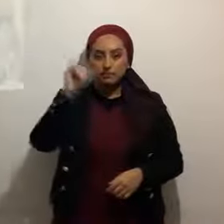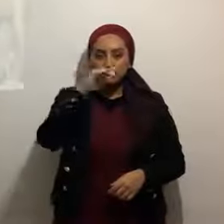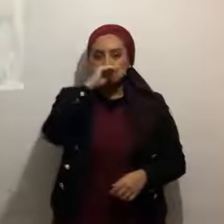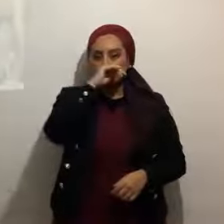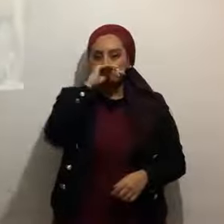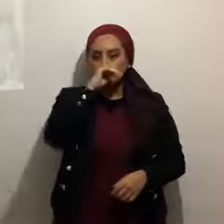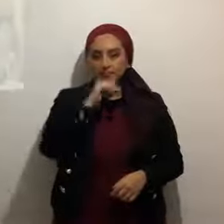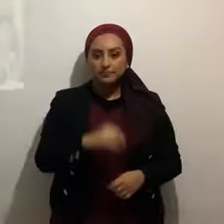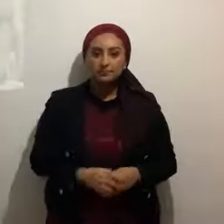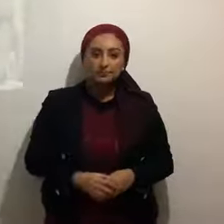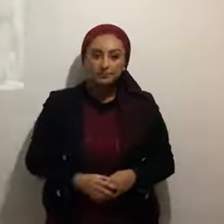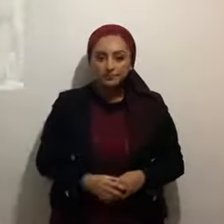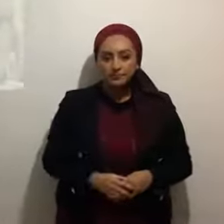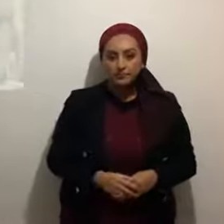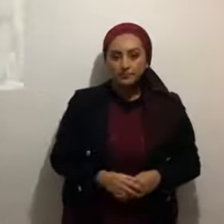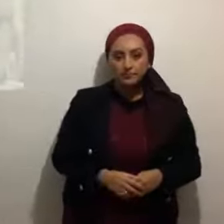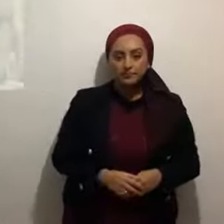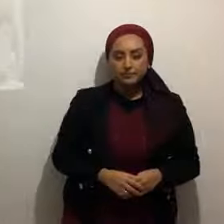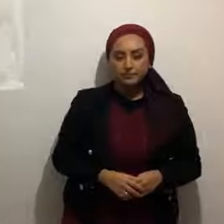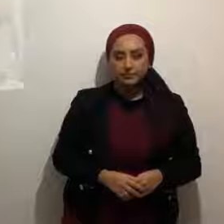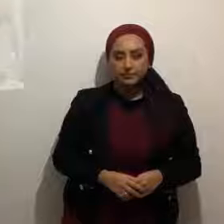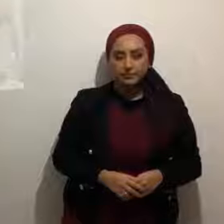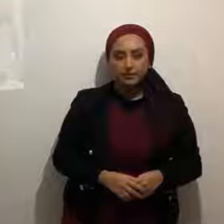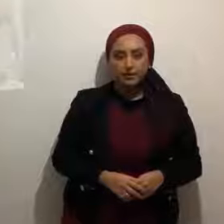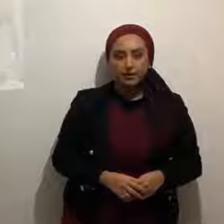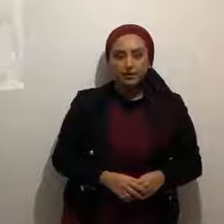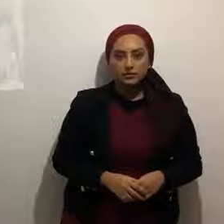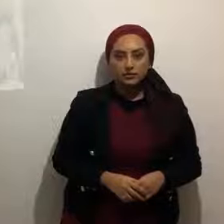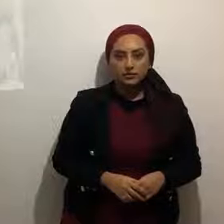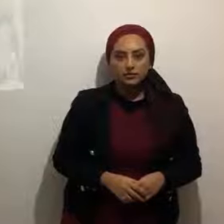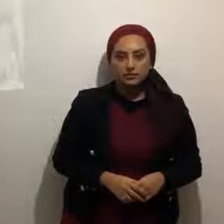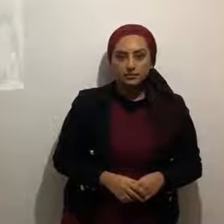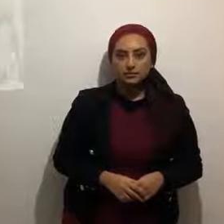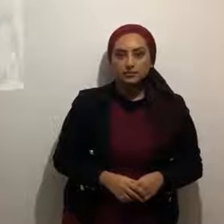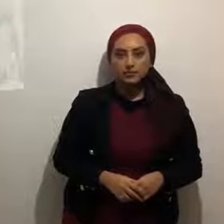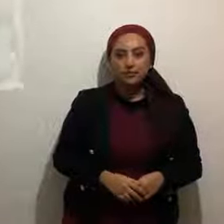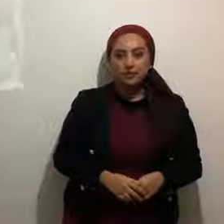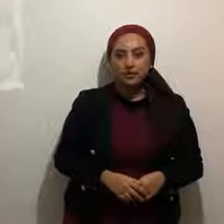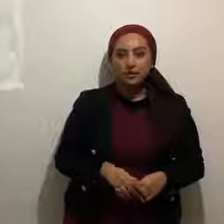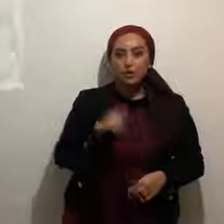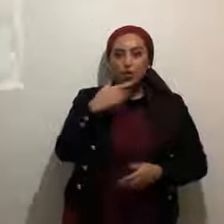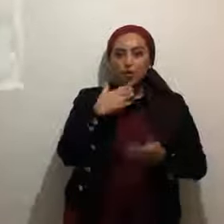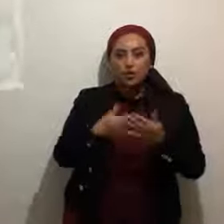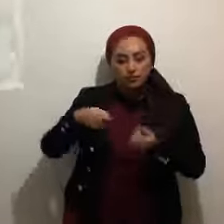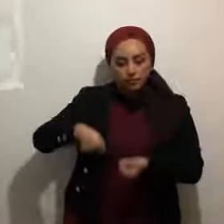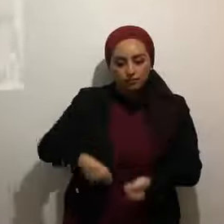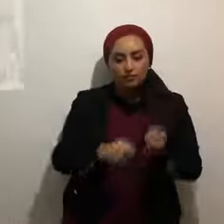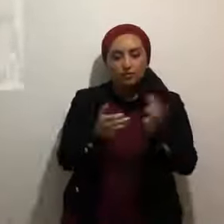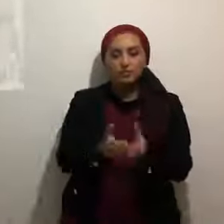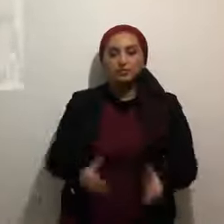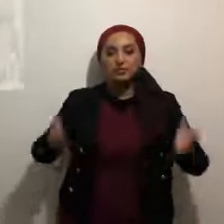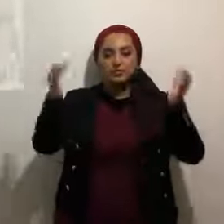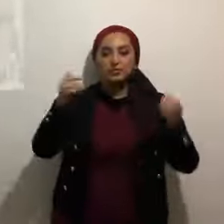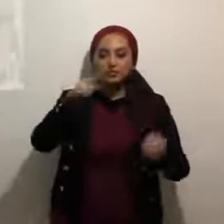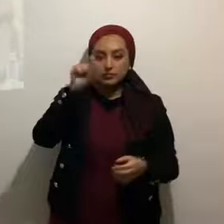Entonces, tú eres un pozo, hermano, hermana, ¿sí? Tú eres un pozo y necesitas entonces